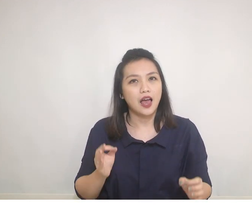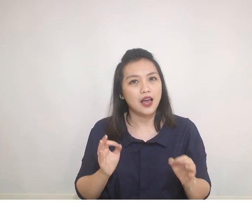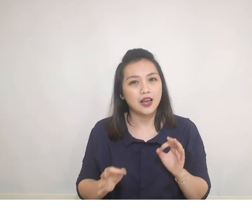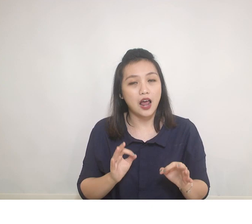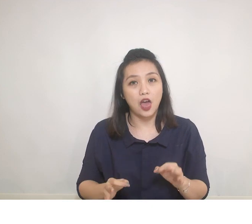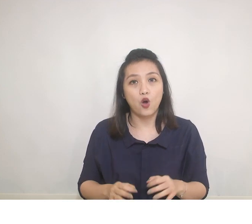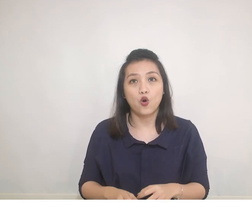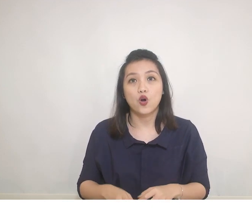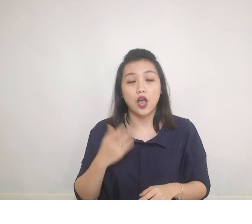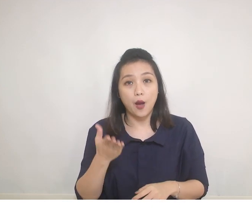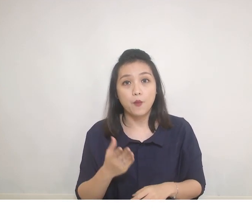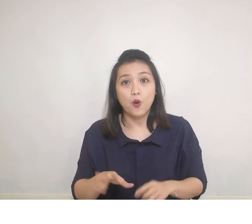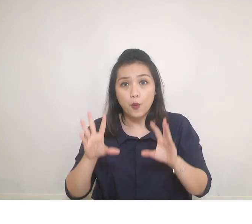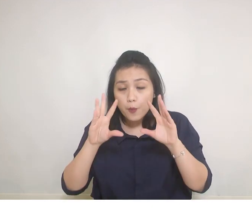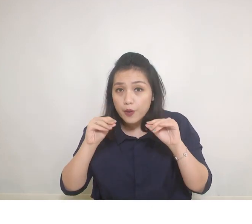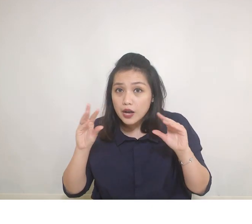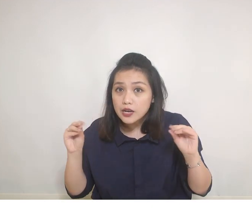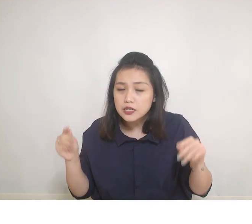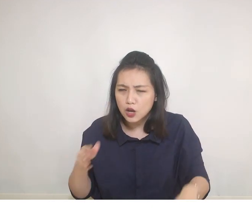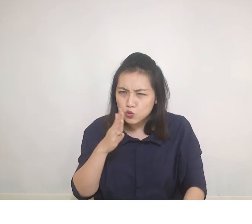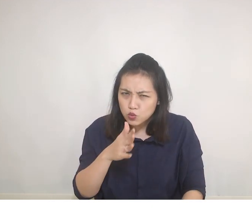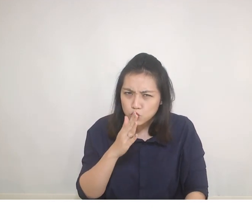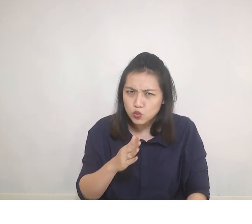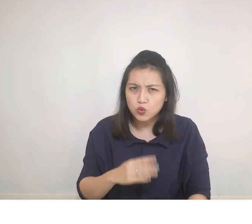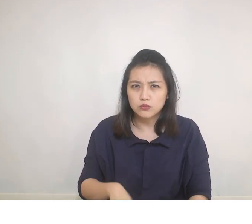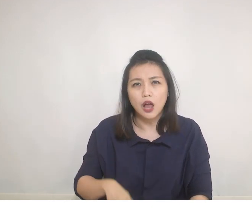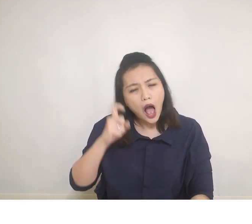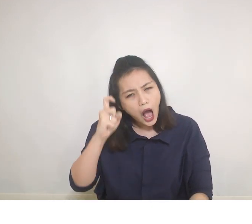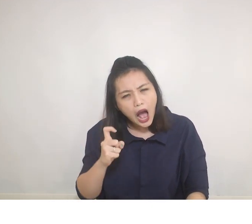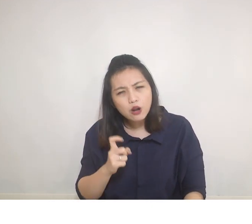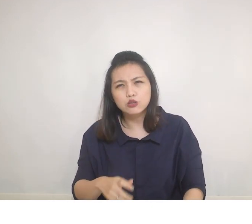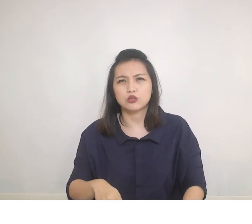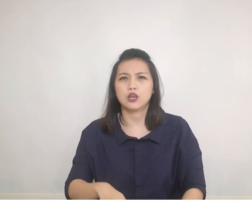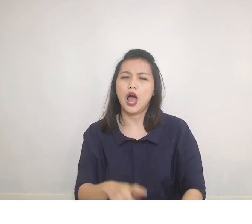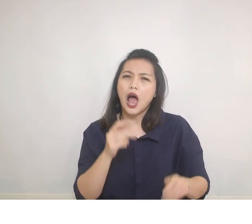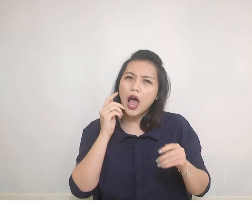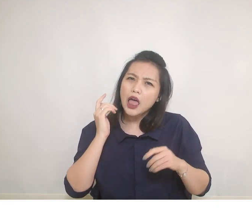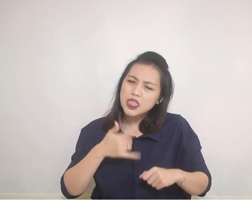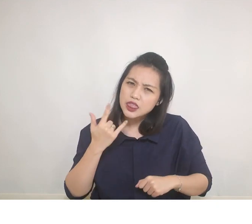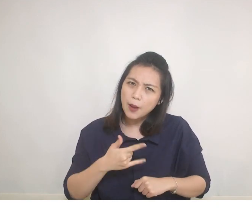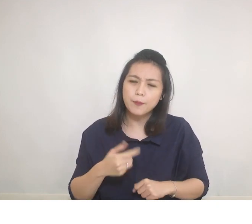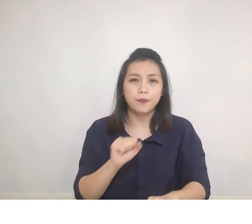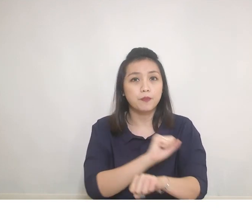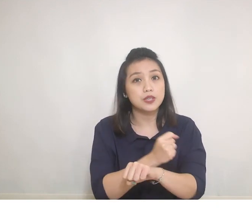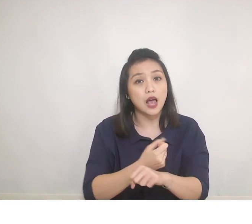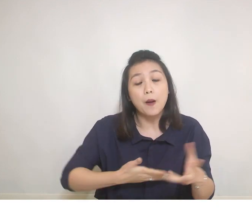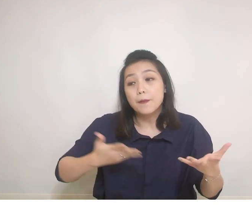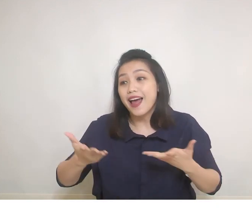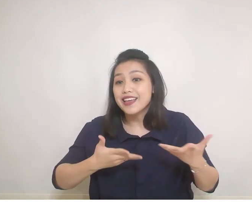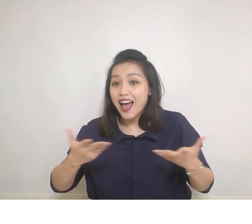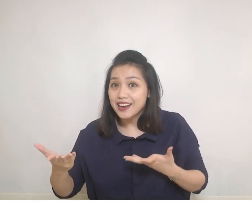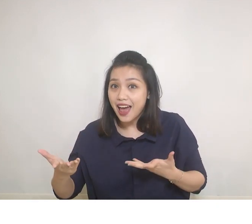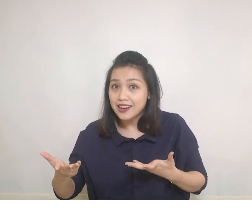Bekerja keras tapi tidak mengindahkan yang lain, bisa-bisa tidak mengindahkan pelayanan, tidak mengindahkan keluarga. Mungkin dari